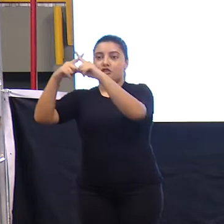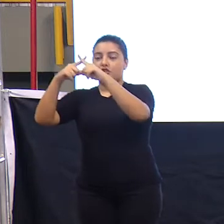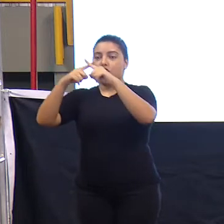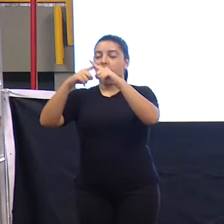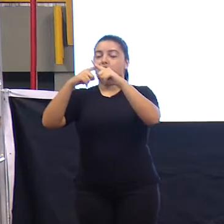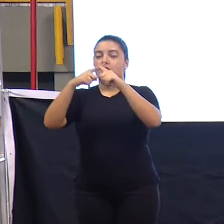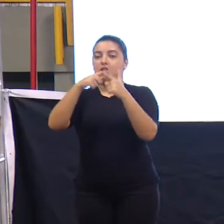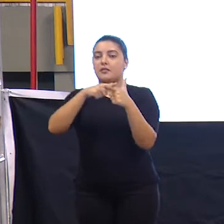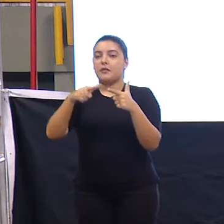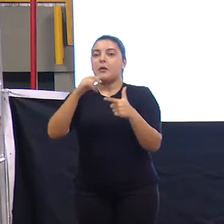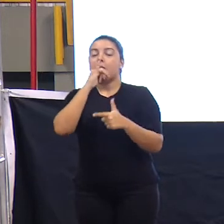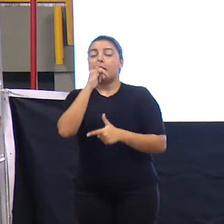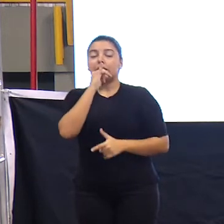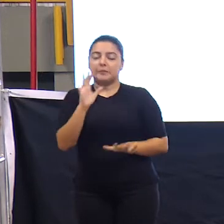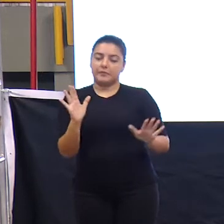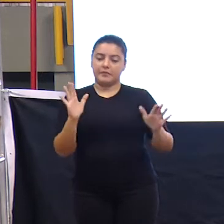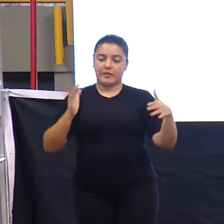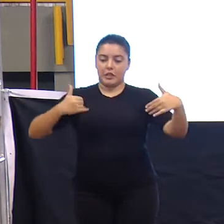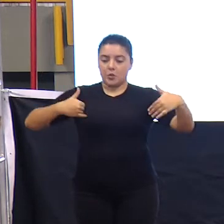tem